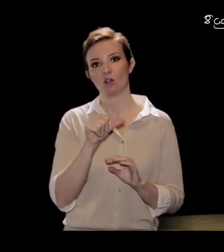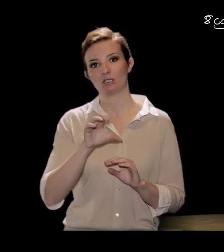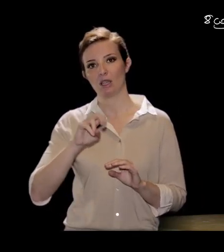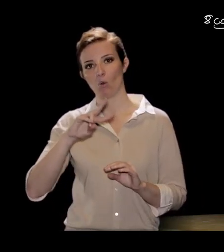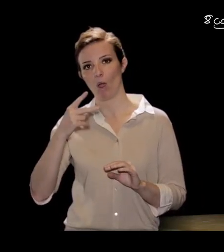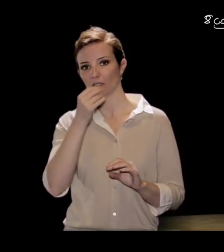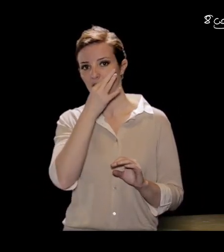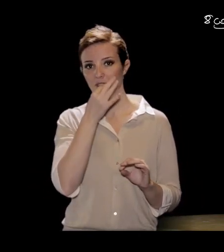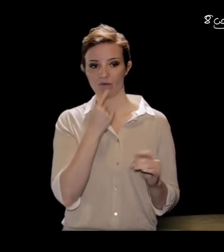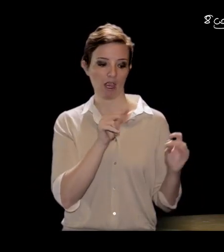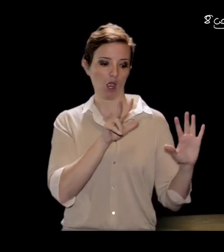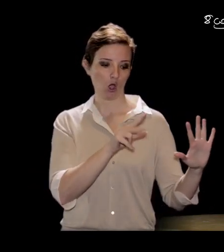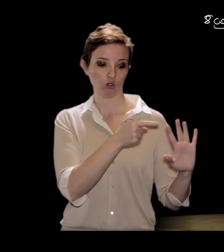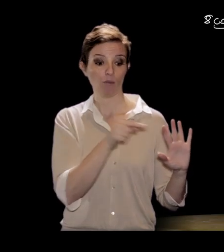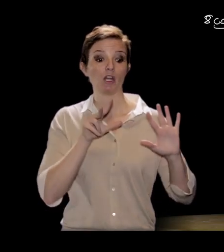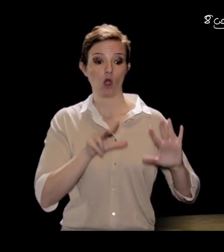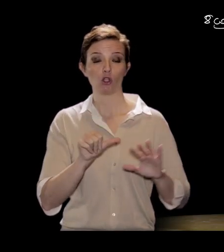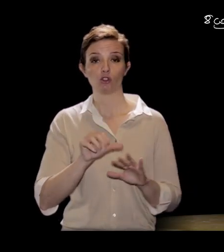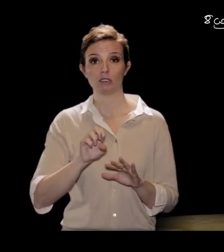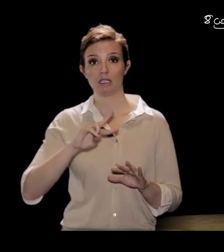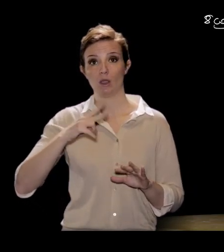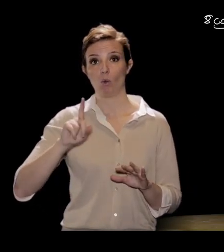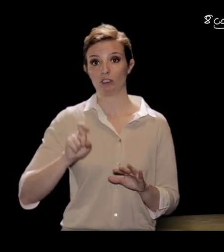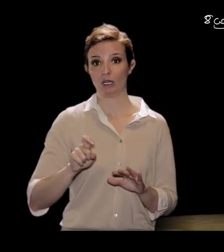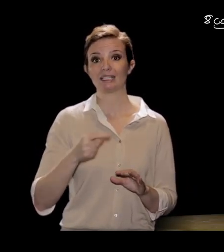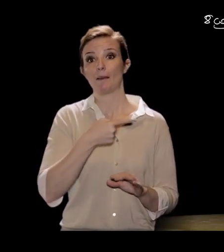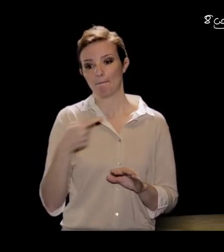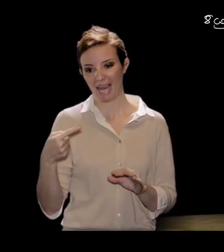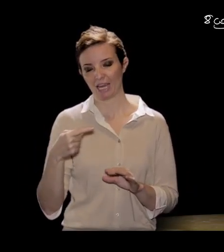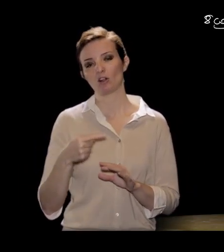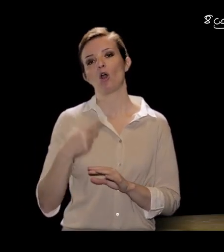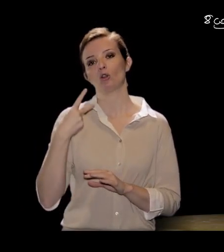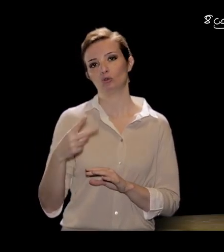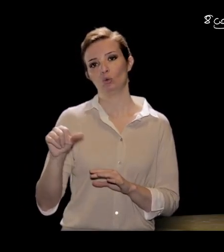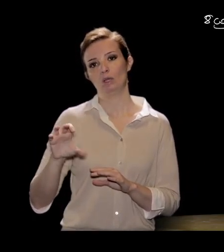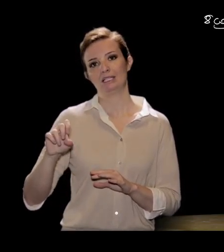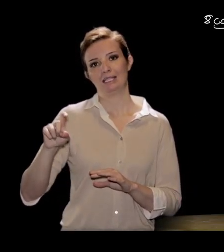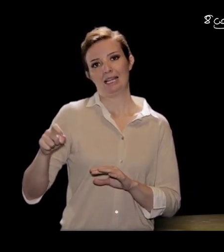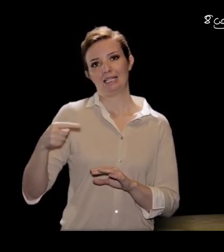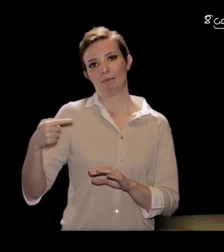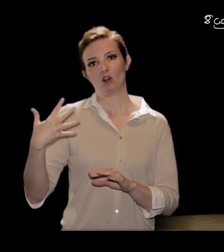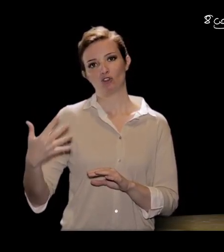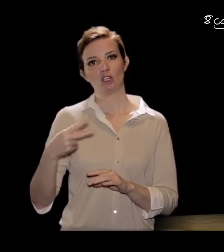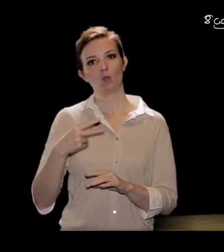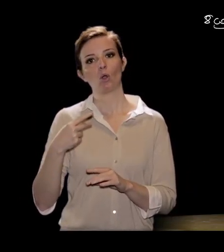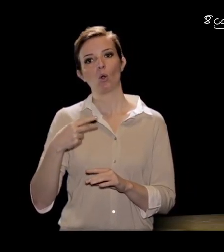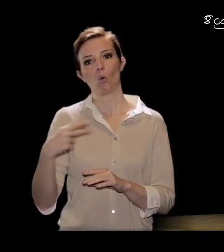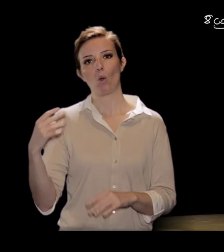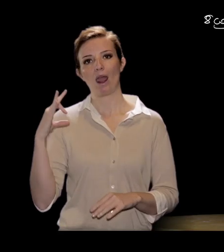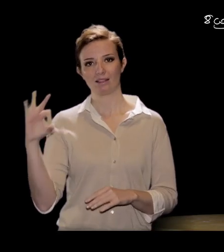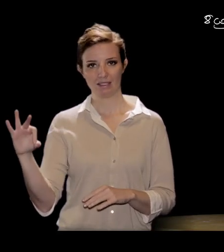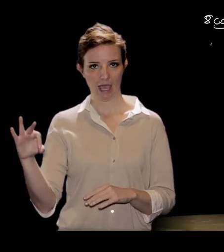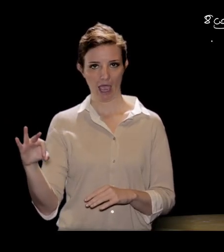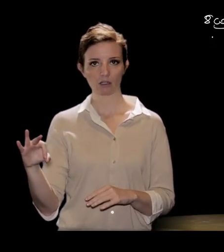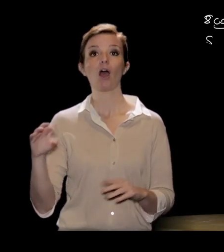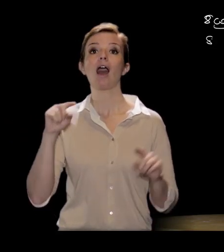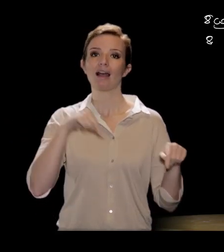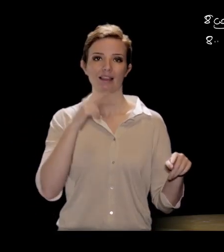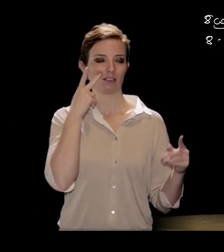sen quadro x meno 2 sen x meno 5 uguale a 0. Andiamo ad